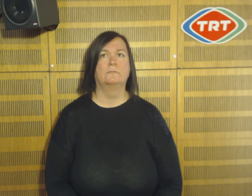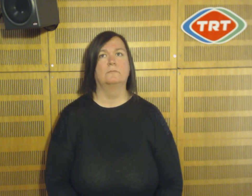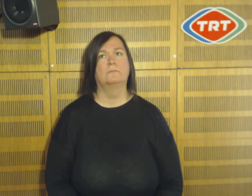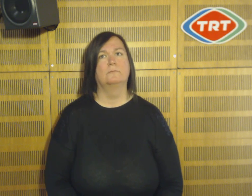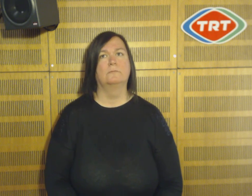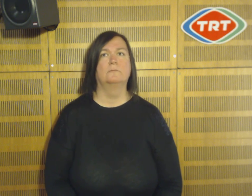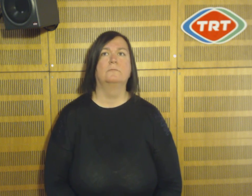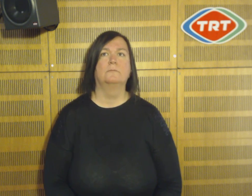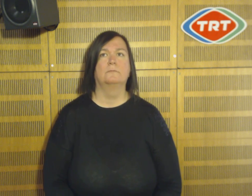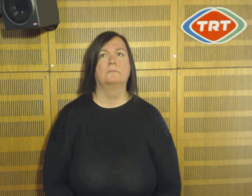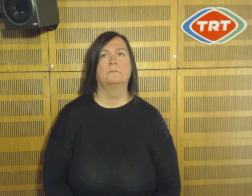nemde